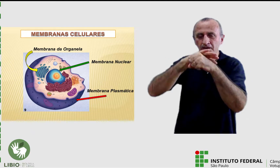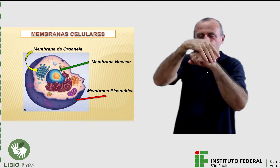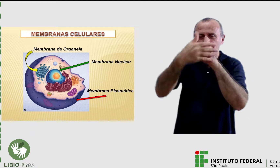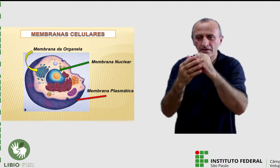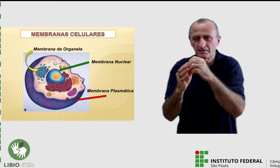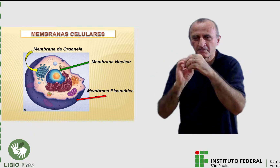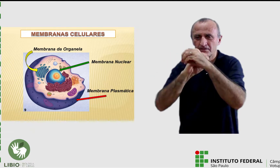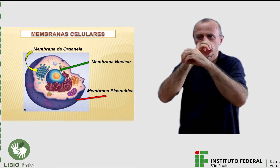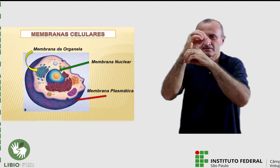organelas,